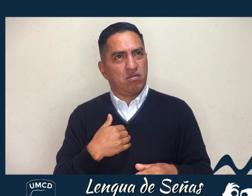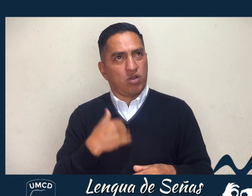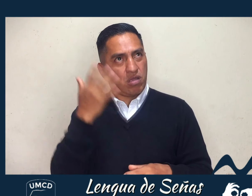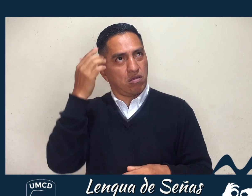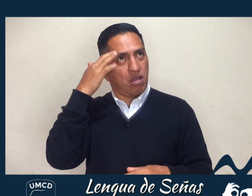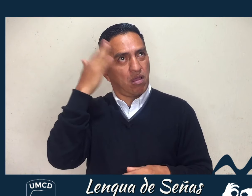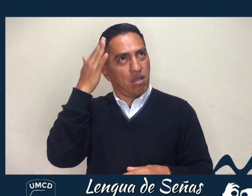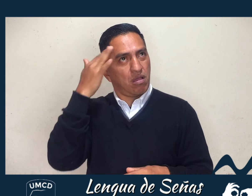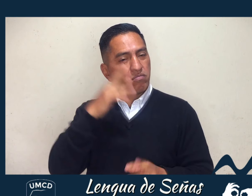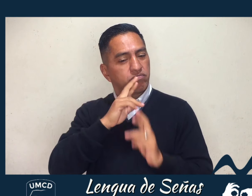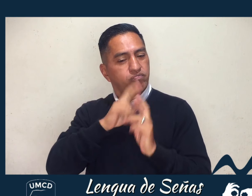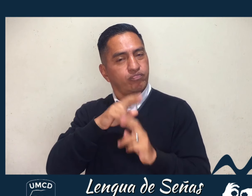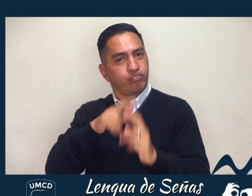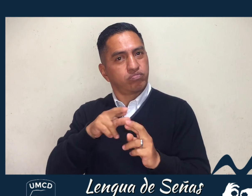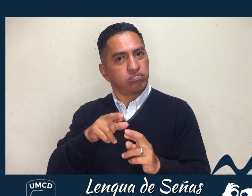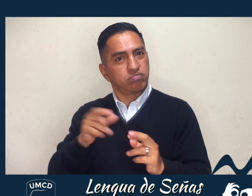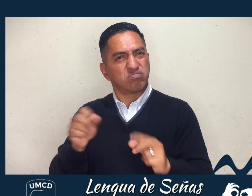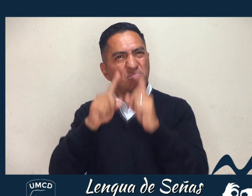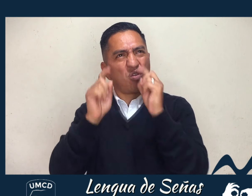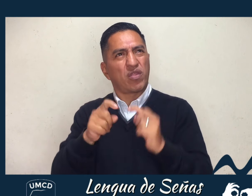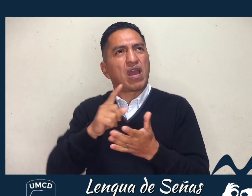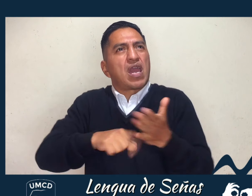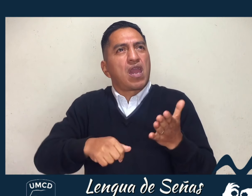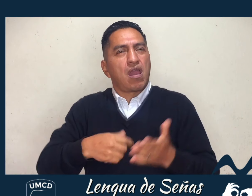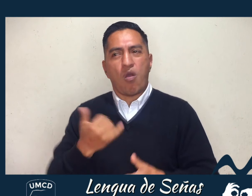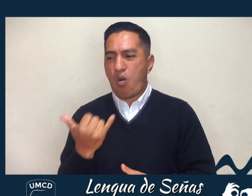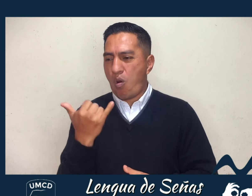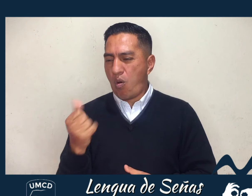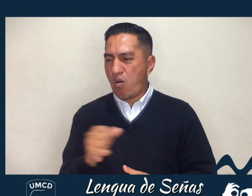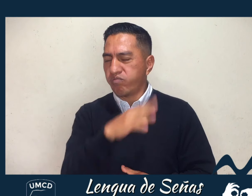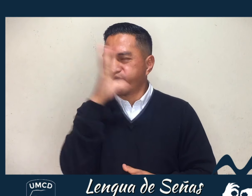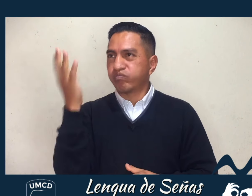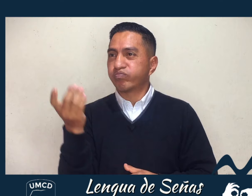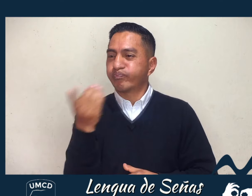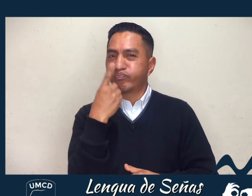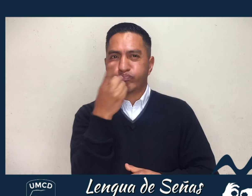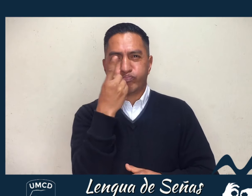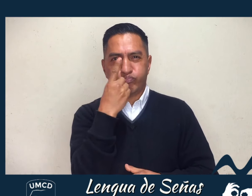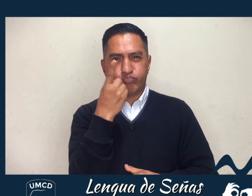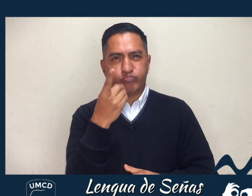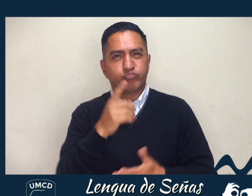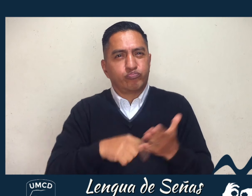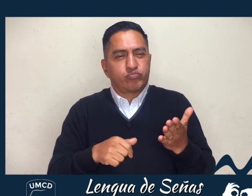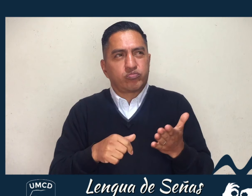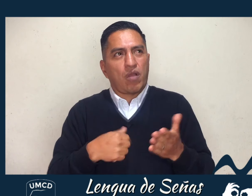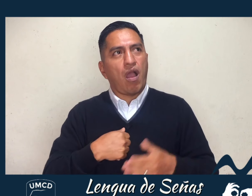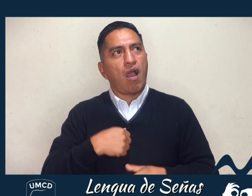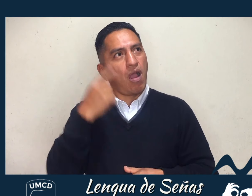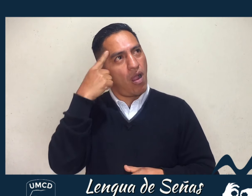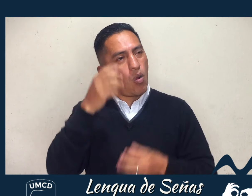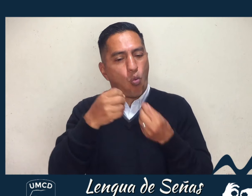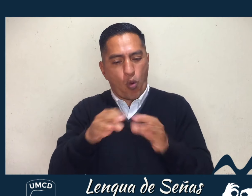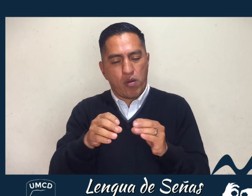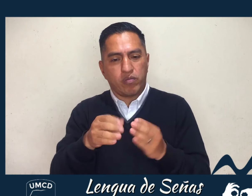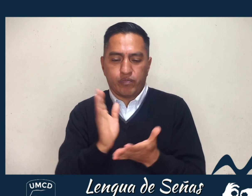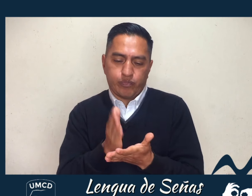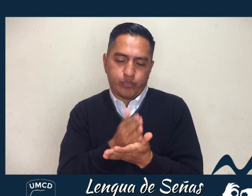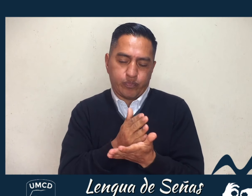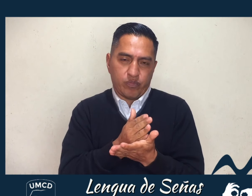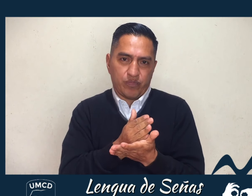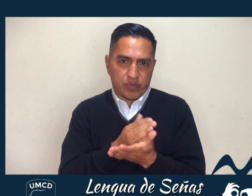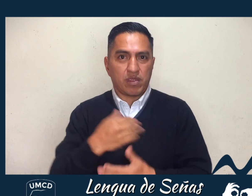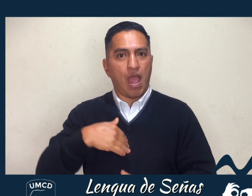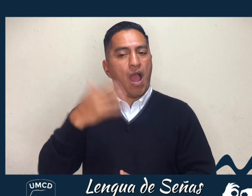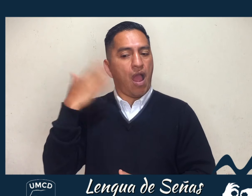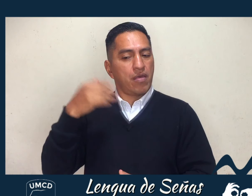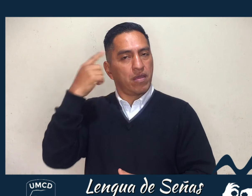porque mi respuesta intuitiva frente a la pregunta ¿qué voy a desayunar? Es huevos. Y gracias a Dios tenemos esa capacidad